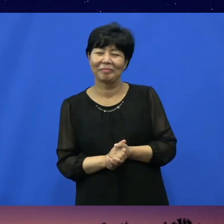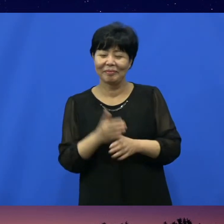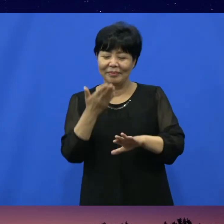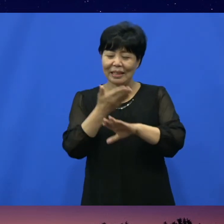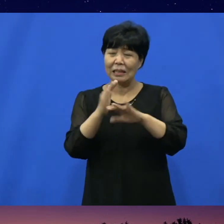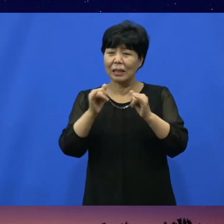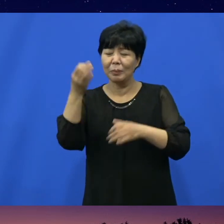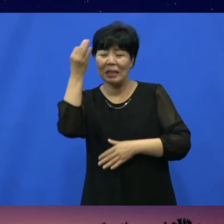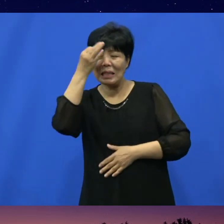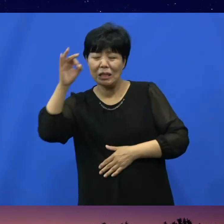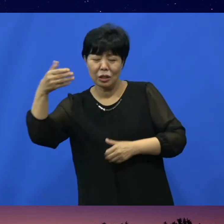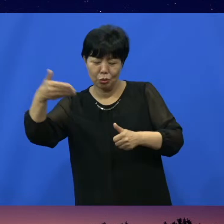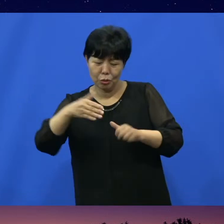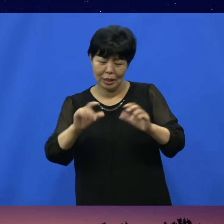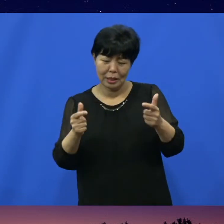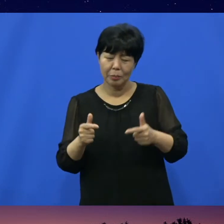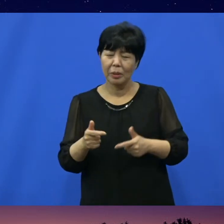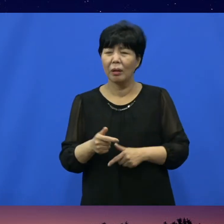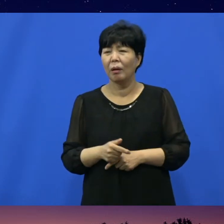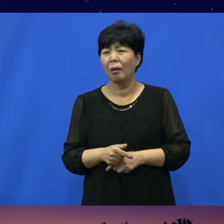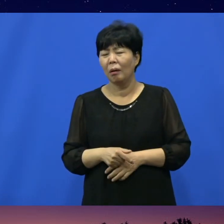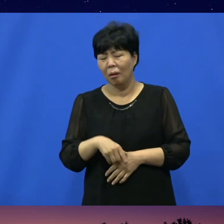너무 힘들어하고.